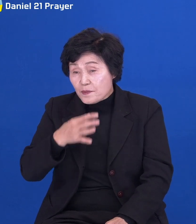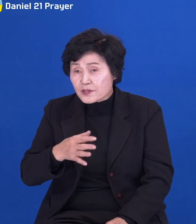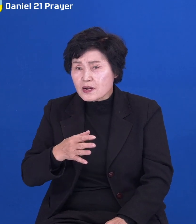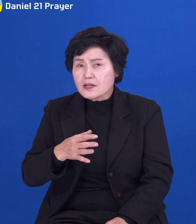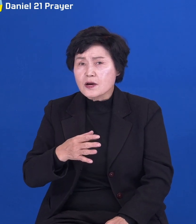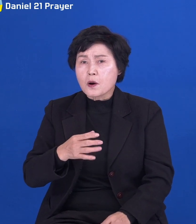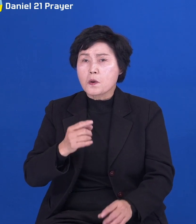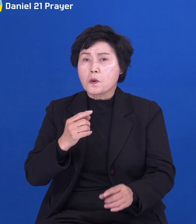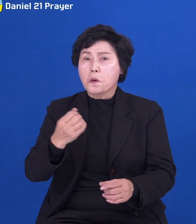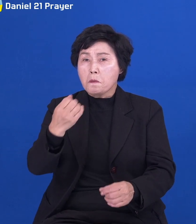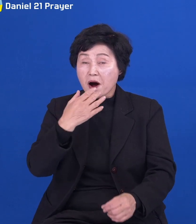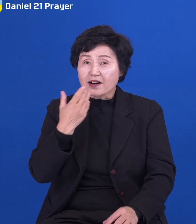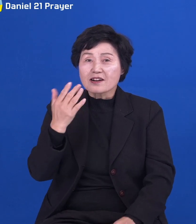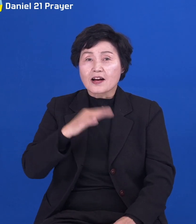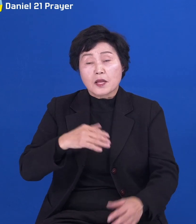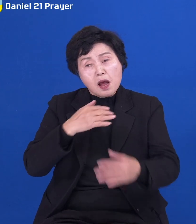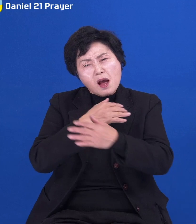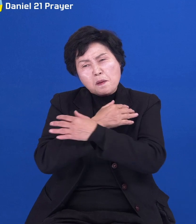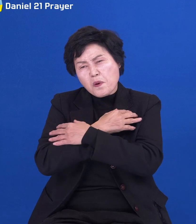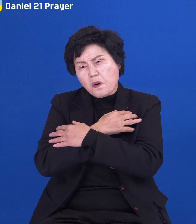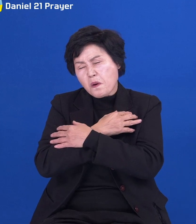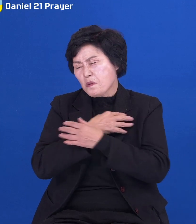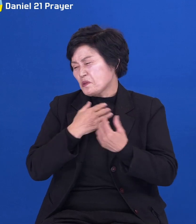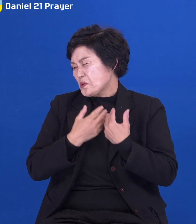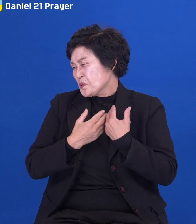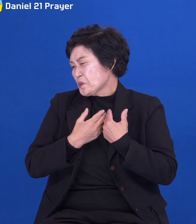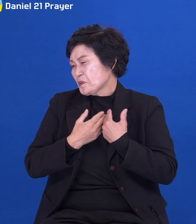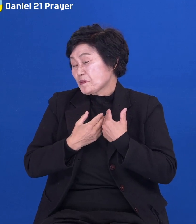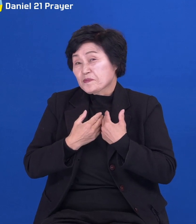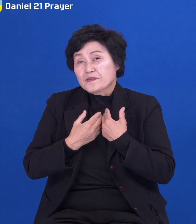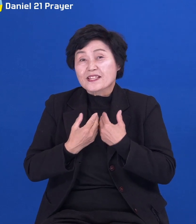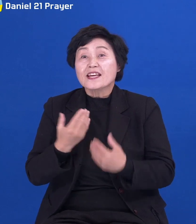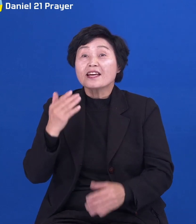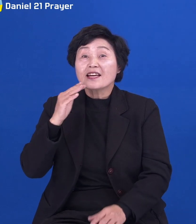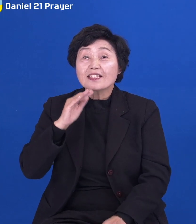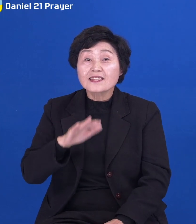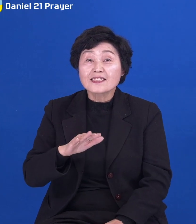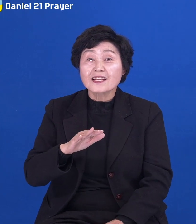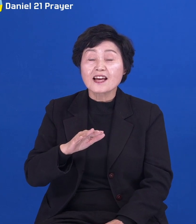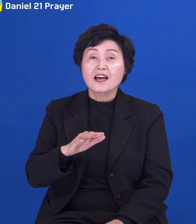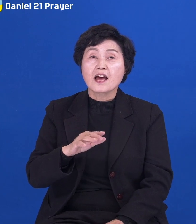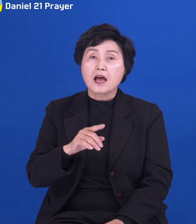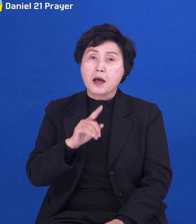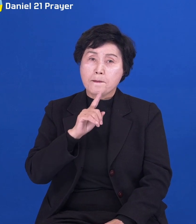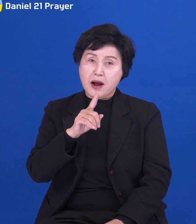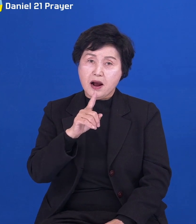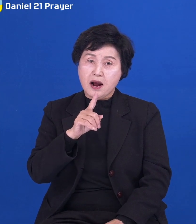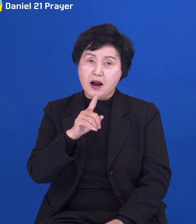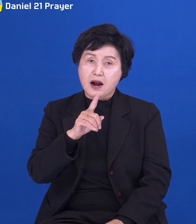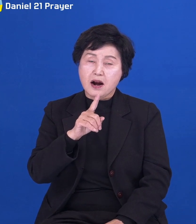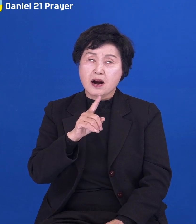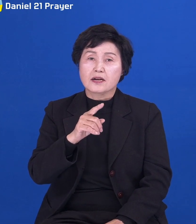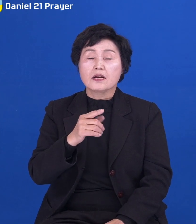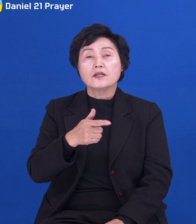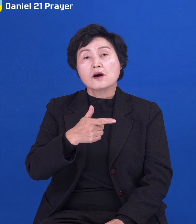솔직히 좀 포옹은 별로였어요. 북한 분들은 포옹이 좀 익숙치 않거든요. 근데 이제 그 한마디가 얼마나 따뜻한지 몰랐어요.